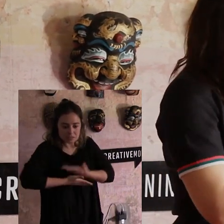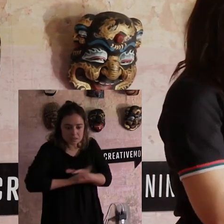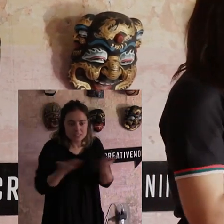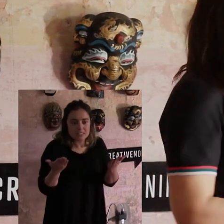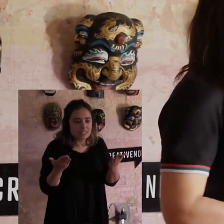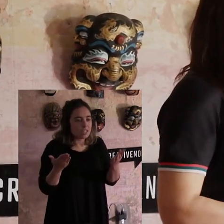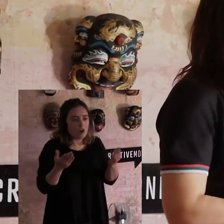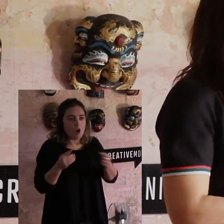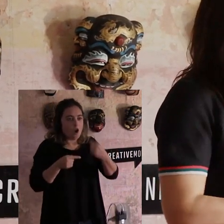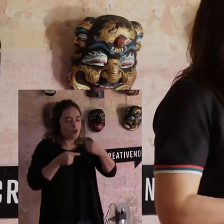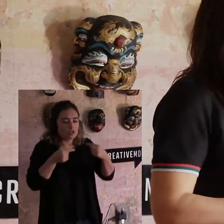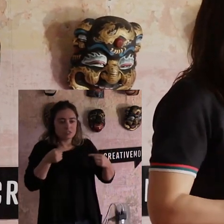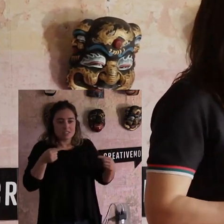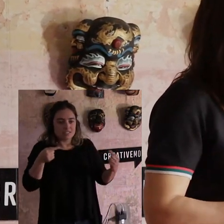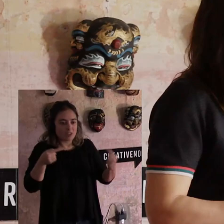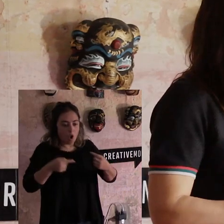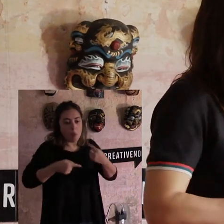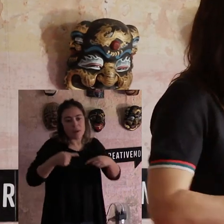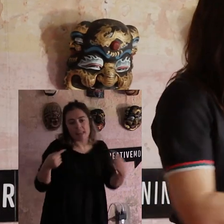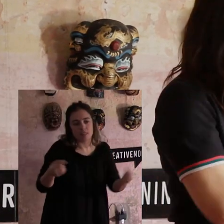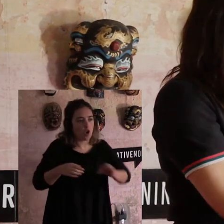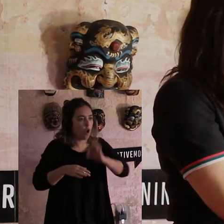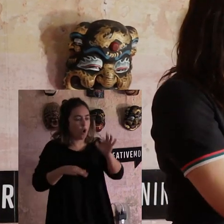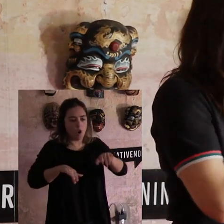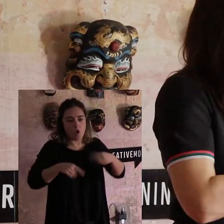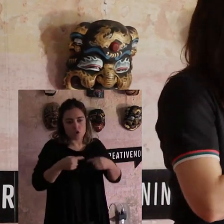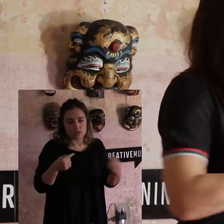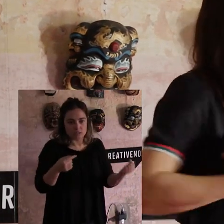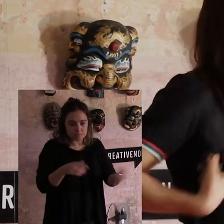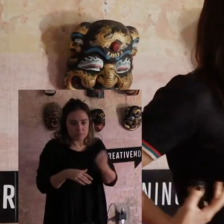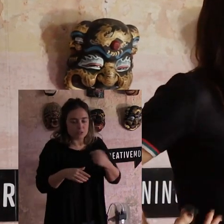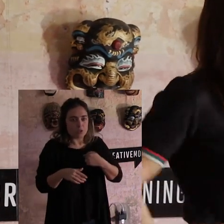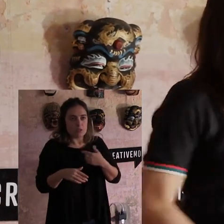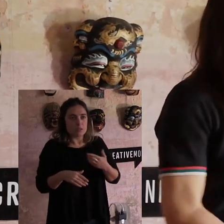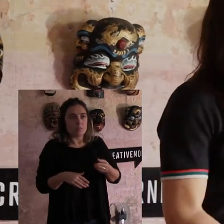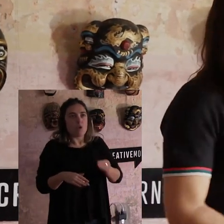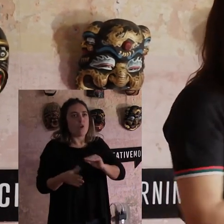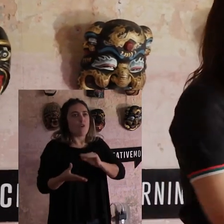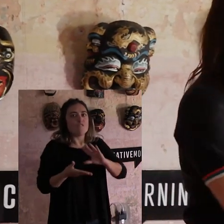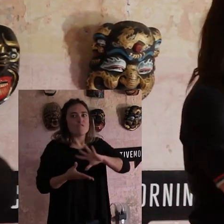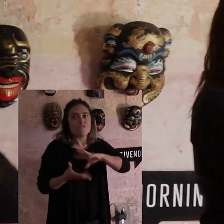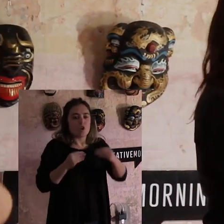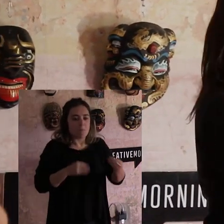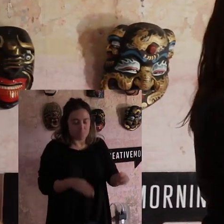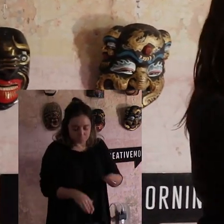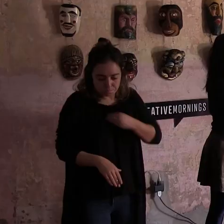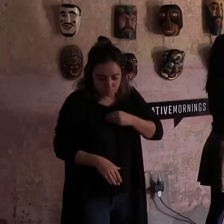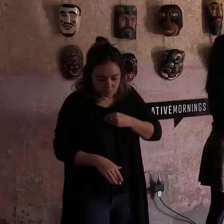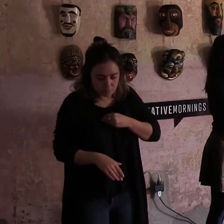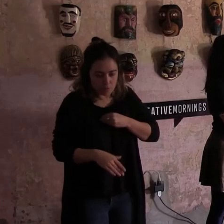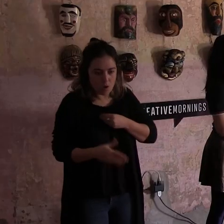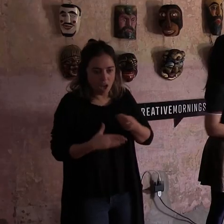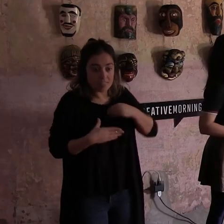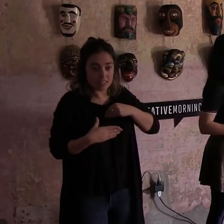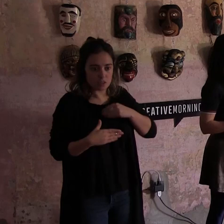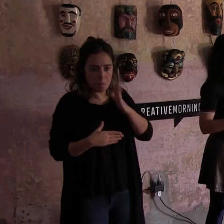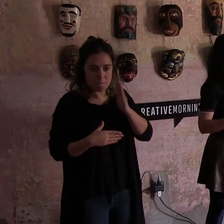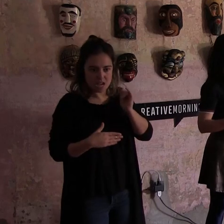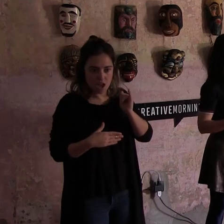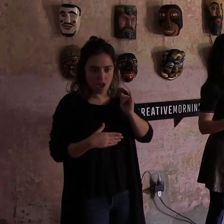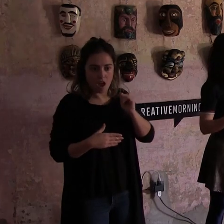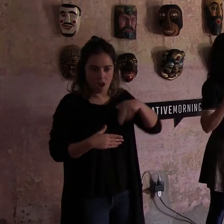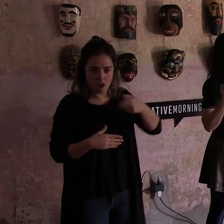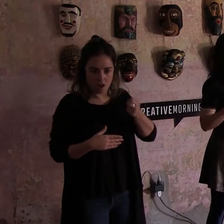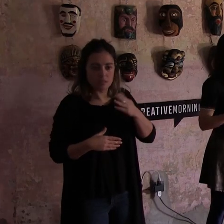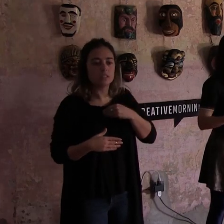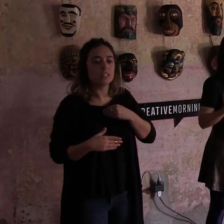unas improvisaciones que realmente tengo marcas en mi cuerpo de todo eso. Y eso